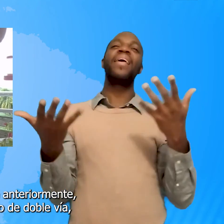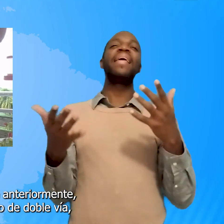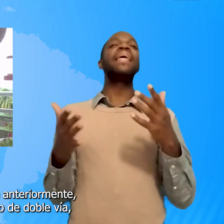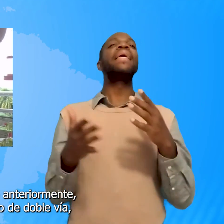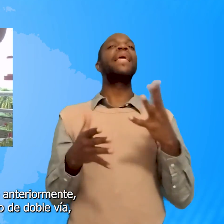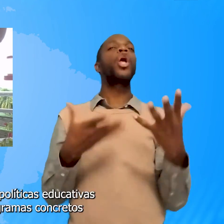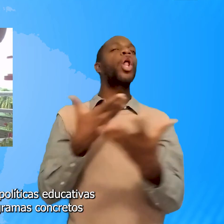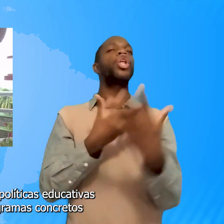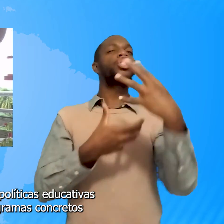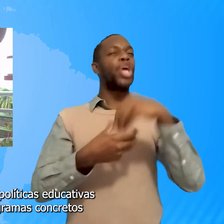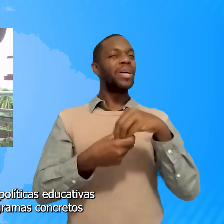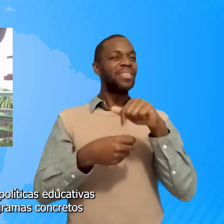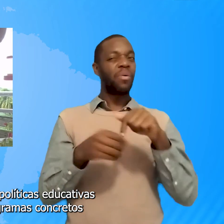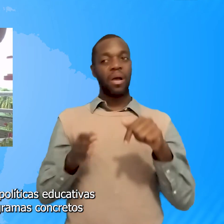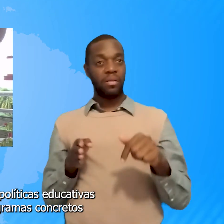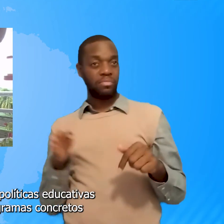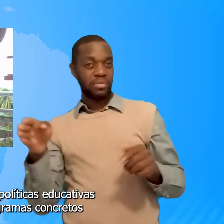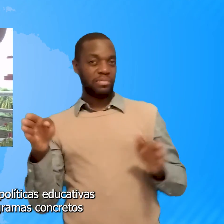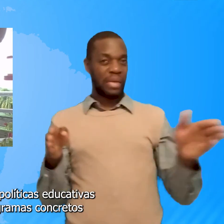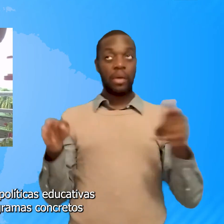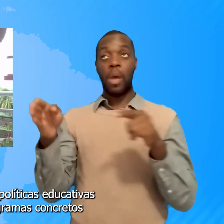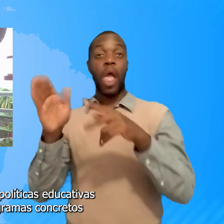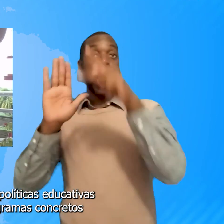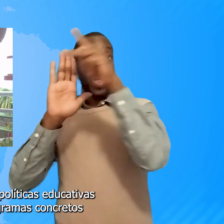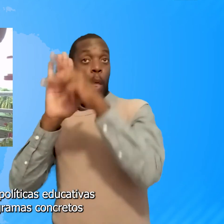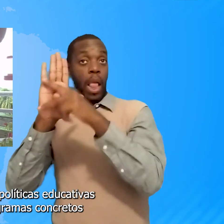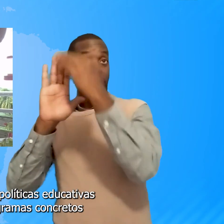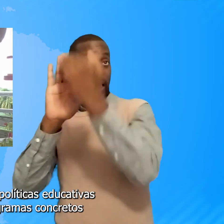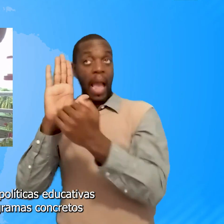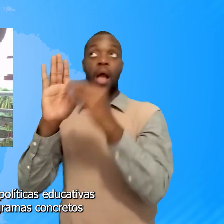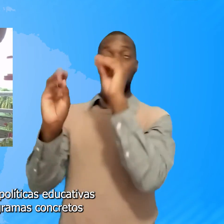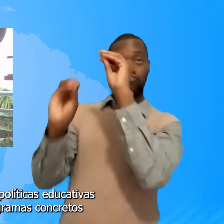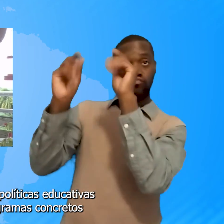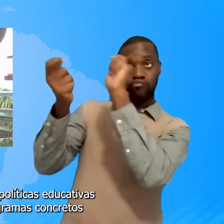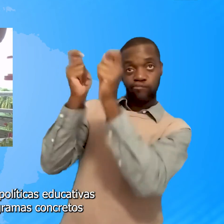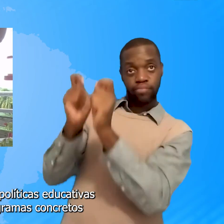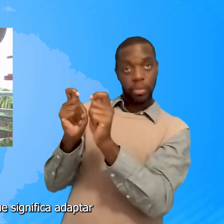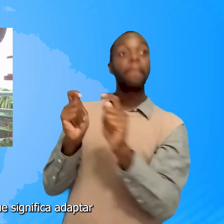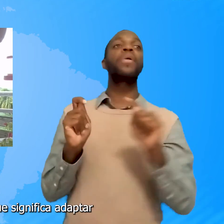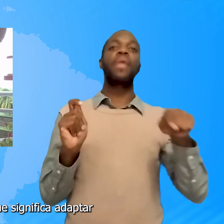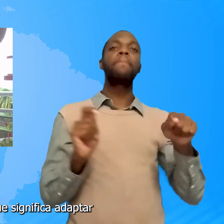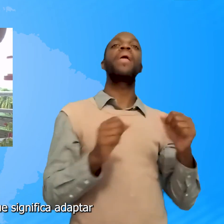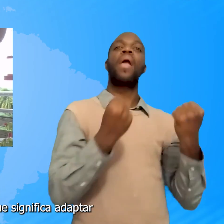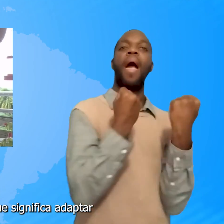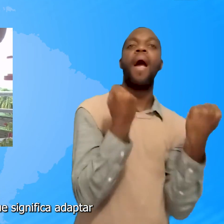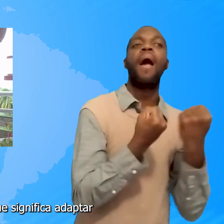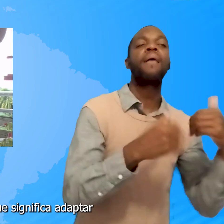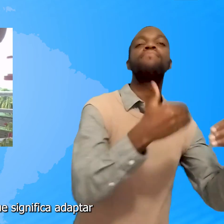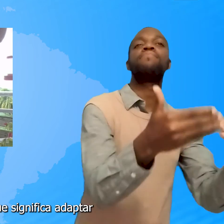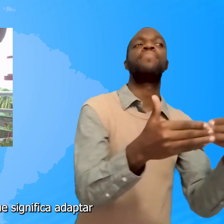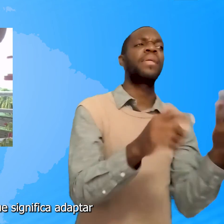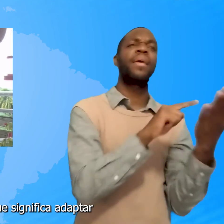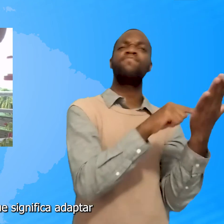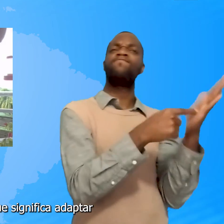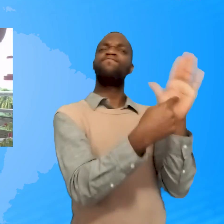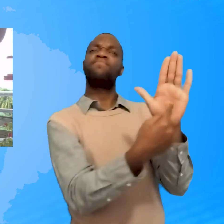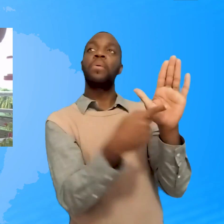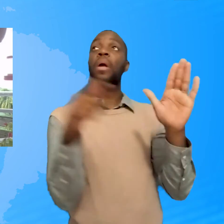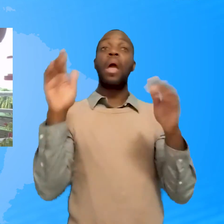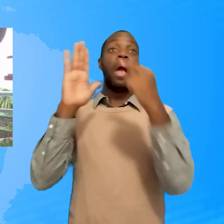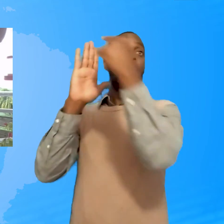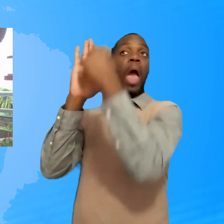trabajo de doble vía, de trabajar con las políticas educativas y luego con programas concretos que ejemplifiquen qué significa